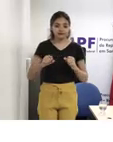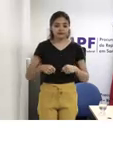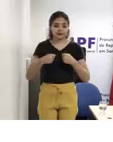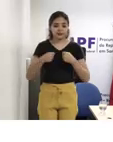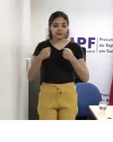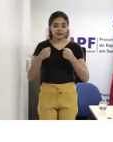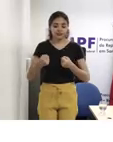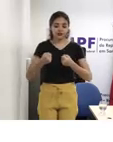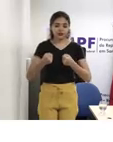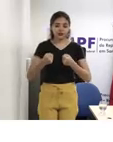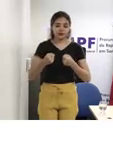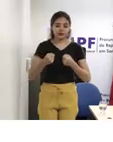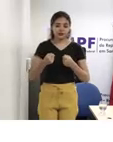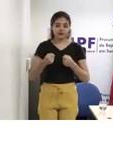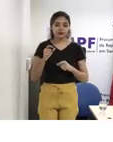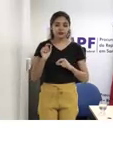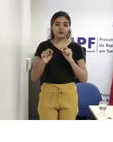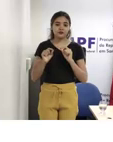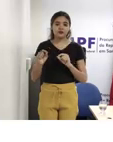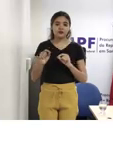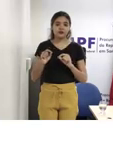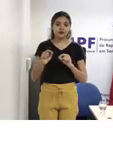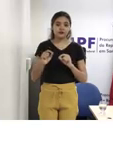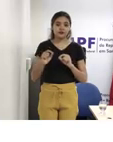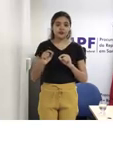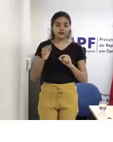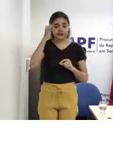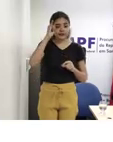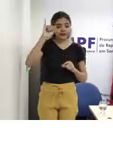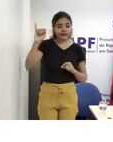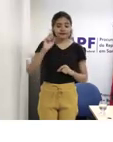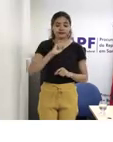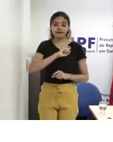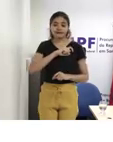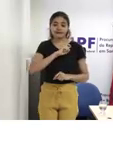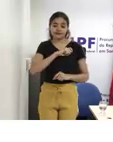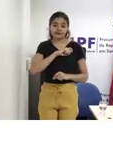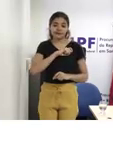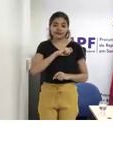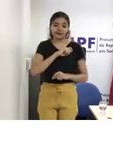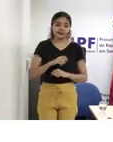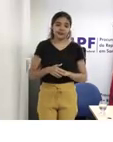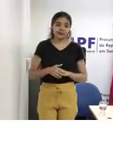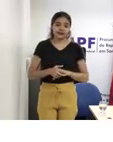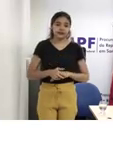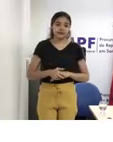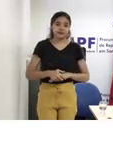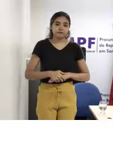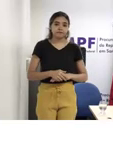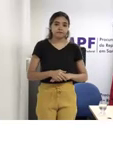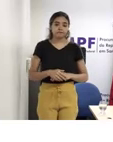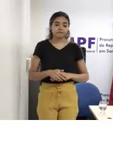a família não pode se culpar e apagar esse material e não levar esse material às autoridades e só interessa os criminosos